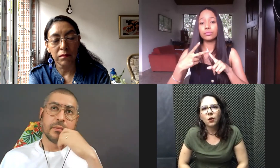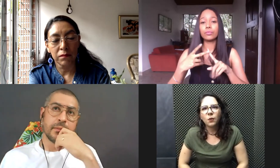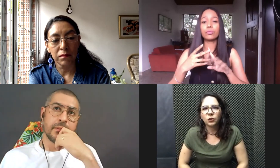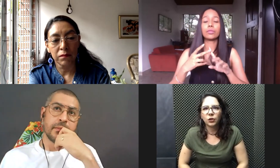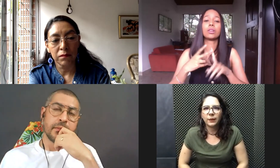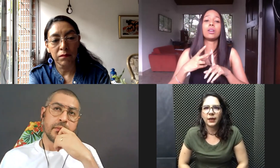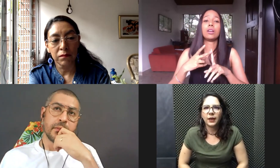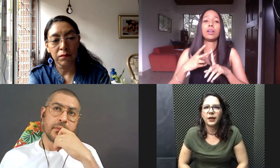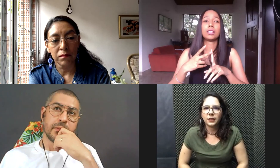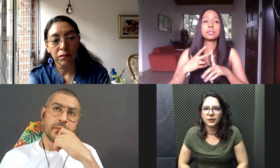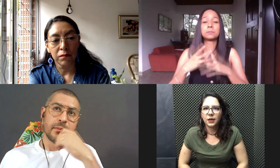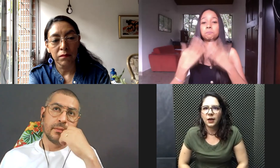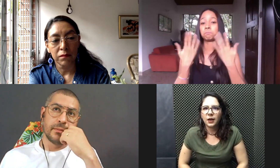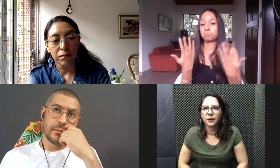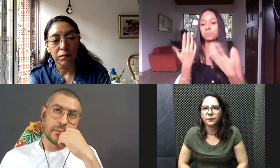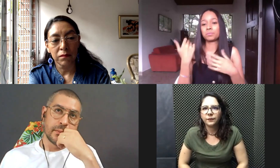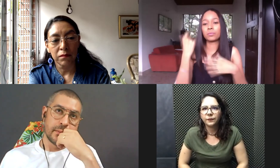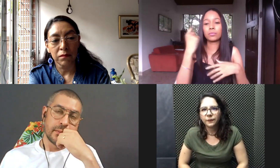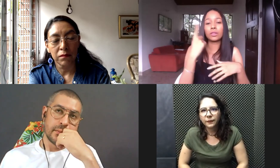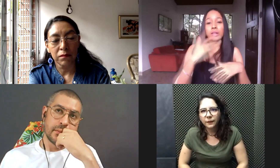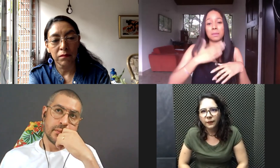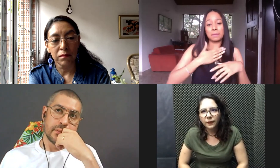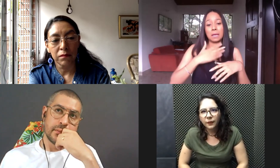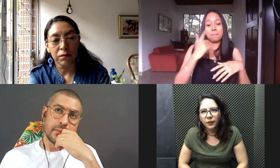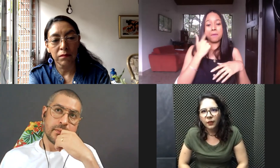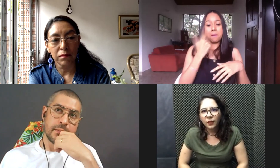Aparte, como otro tema que quería señalar,